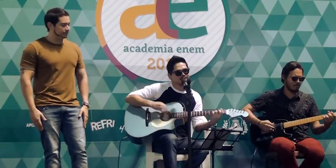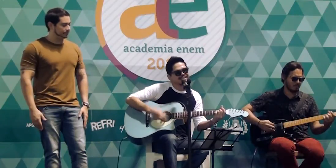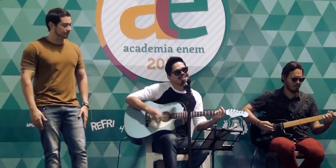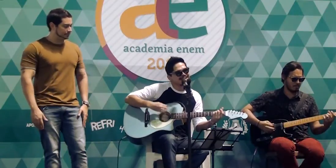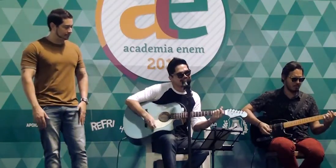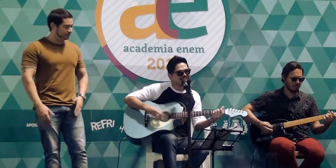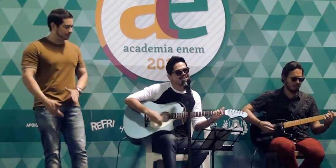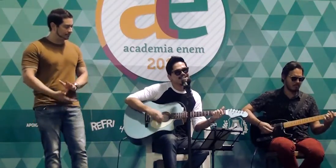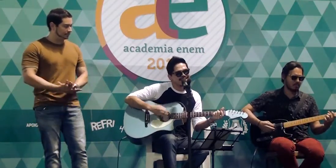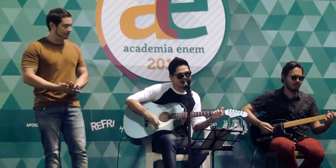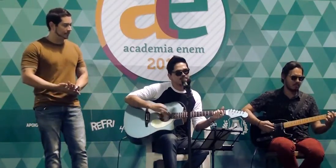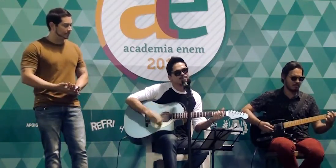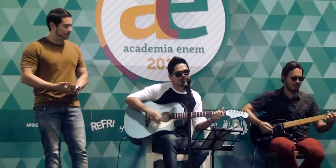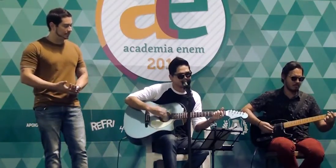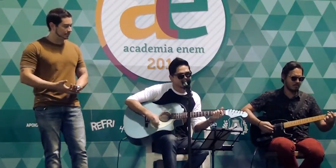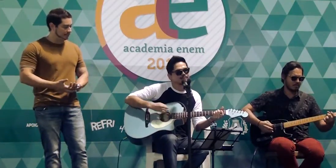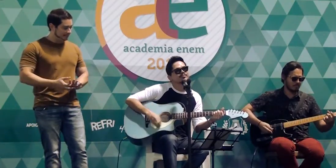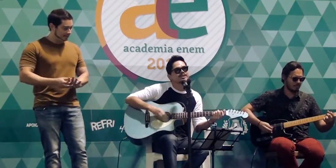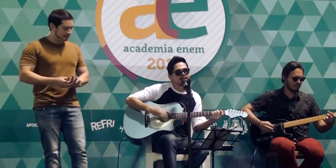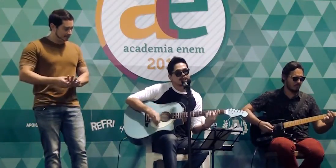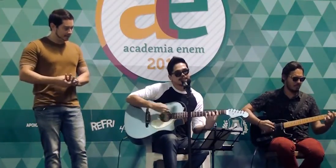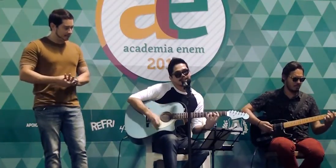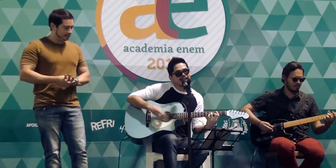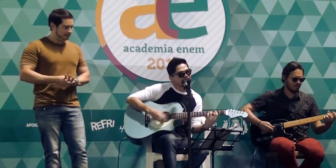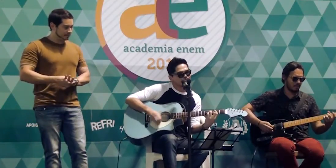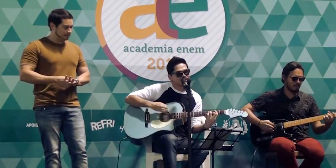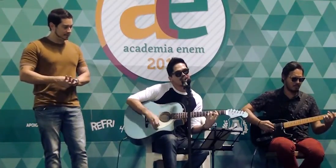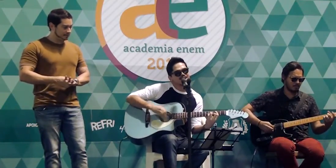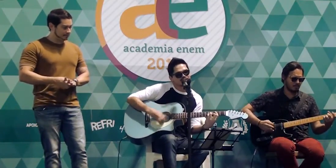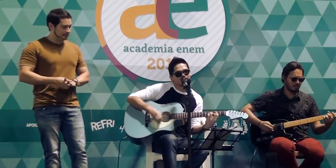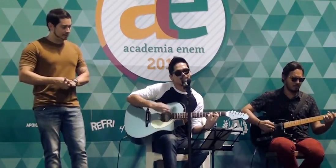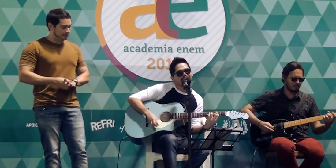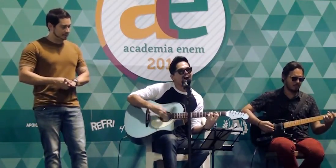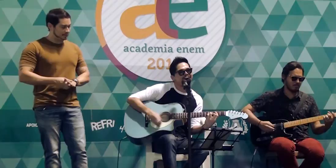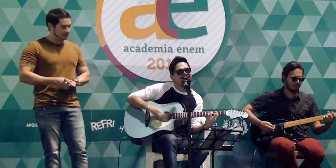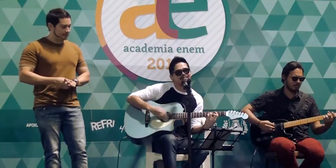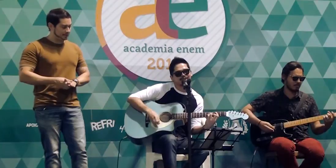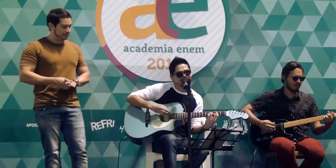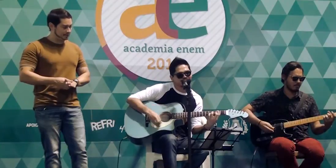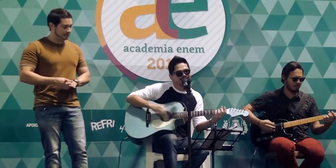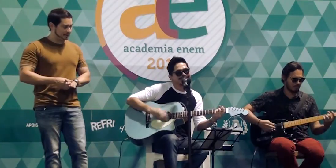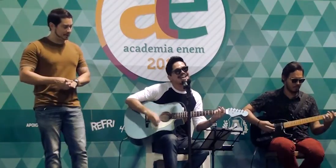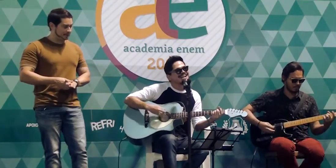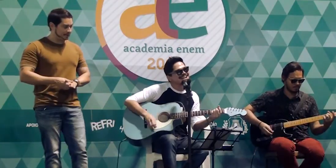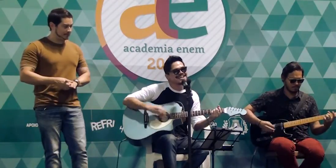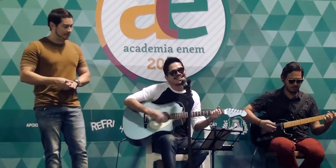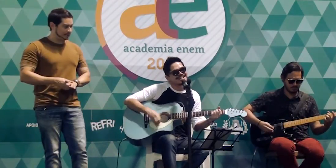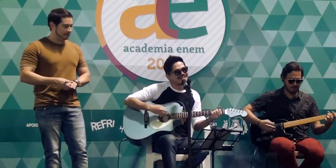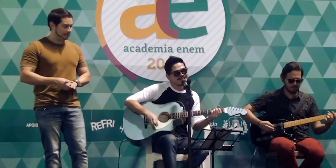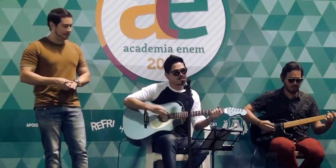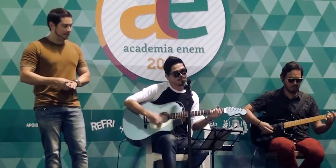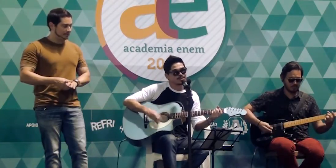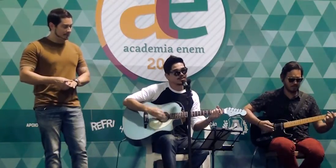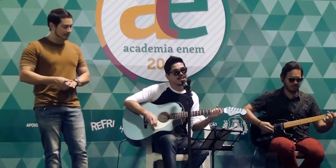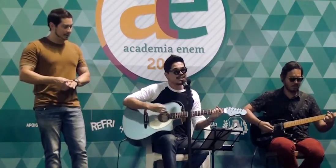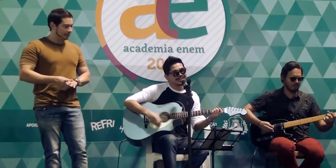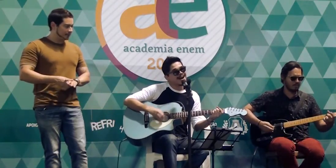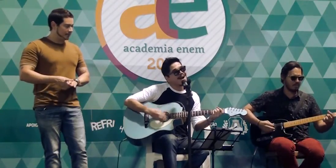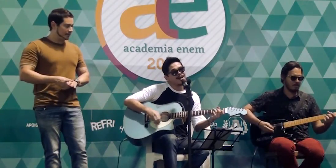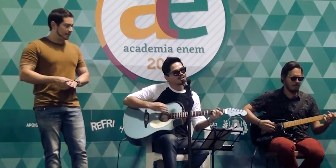próprio tempo. Temos nosso próprio